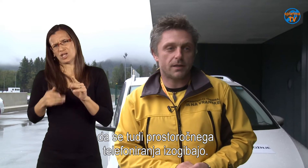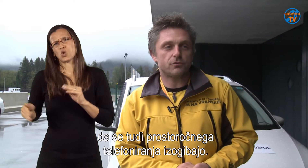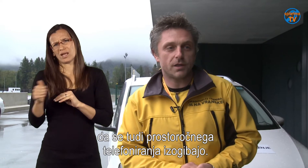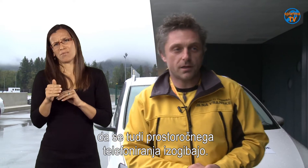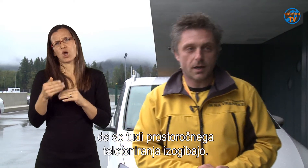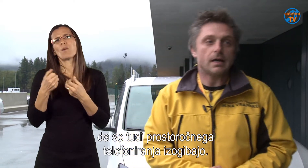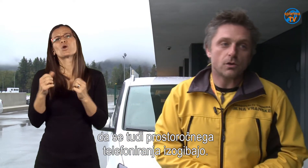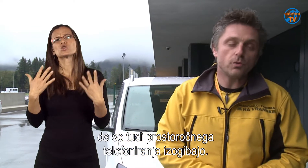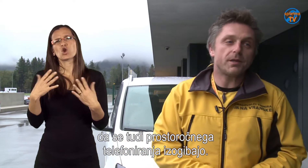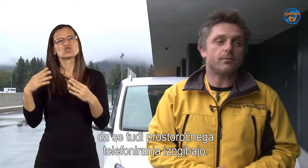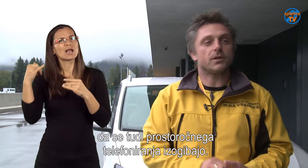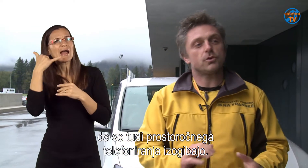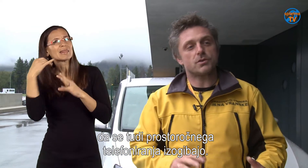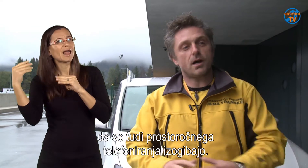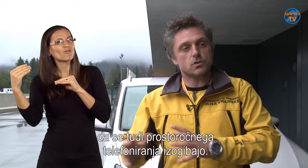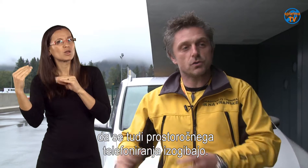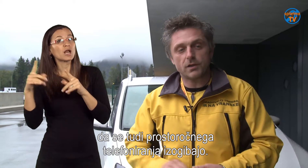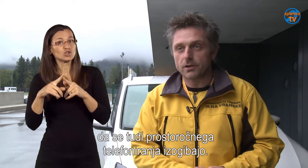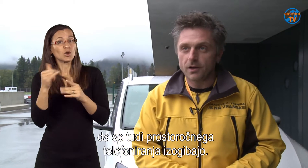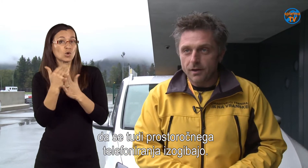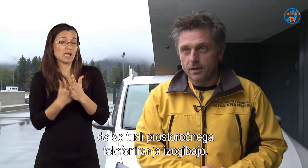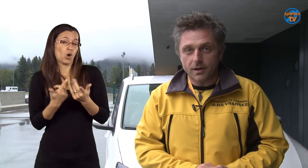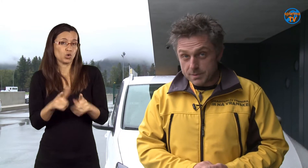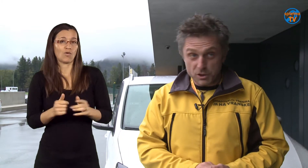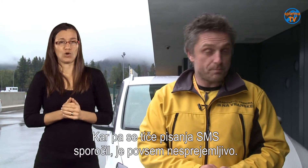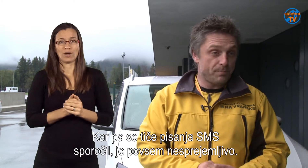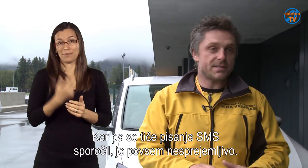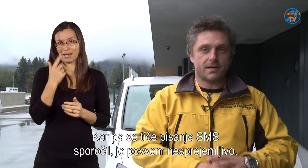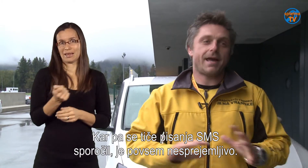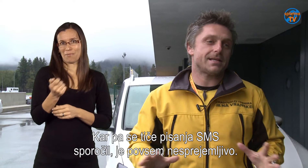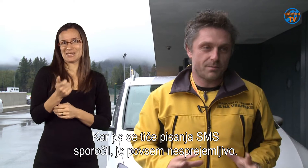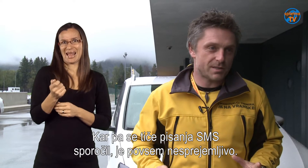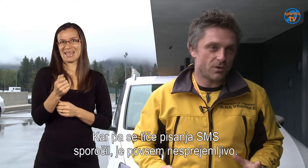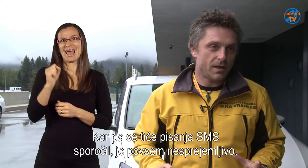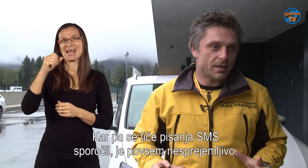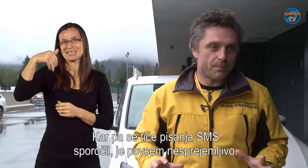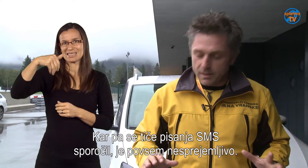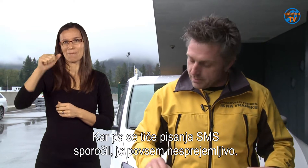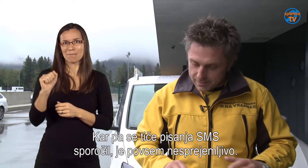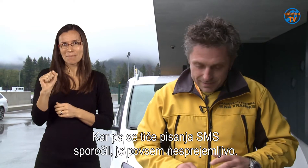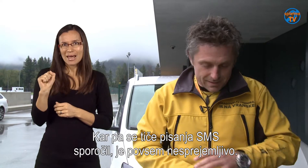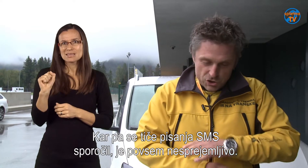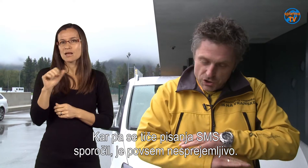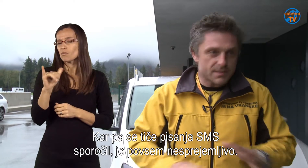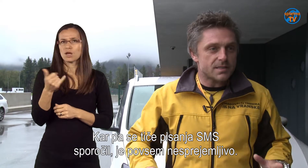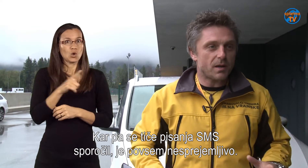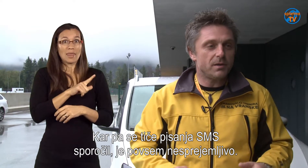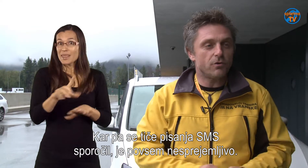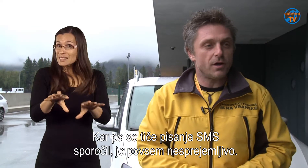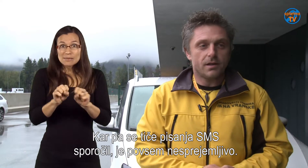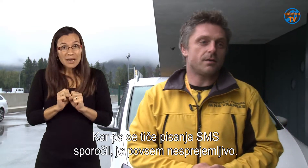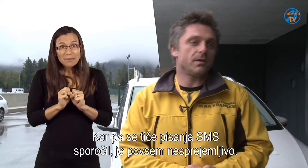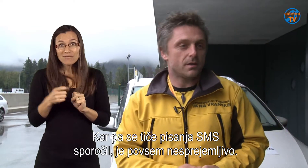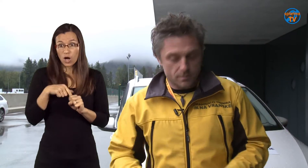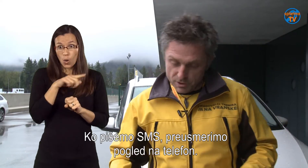prostoročnega telefoniranja, kljub temu, da je to zakonsko dovoljeno. Kar se tiče pisanja SMS-ov, je pa čist